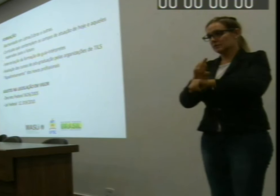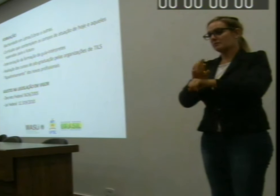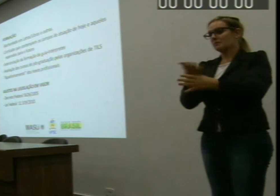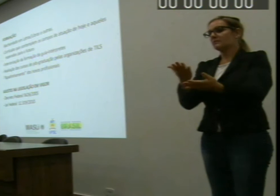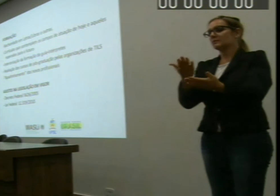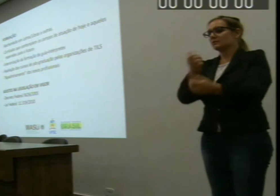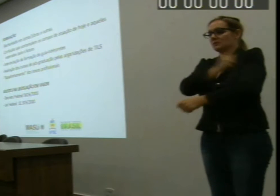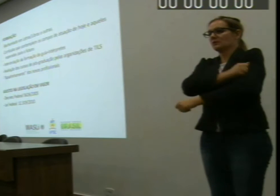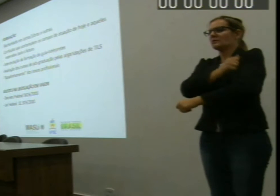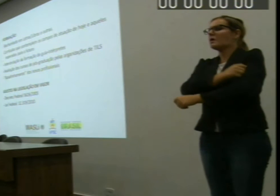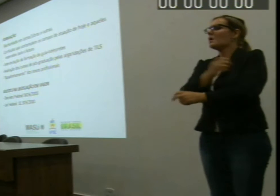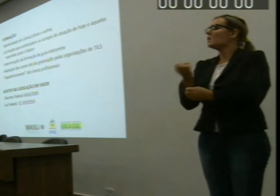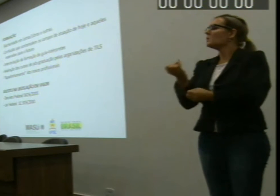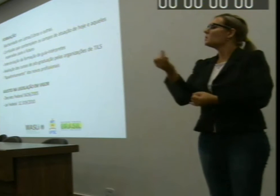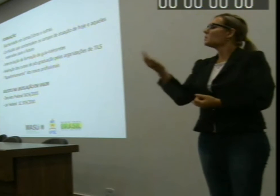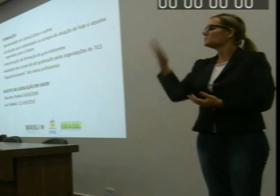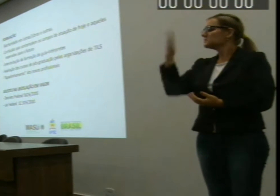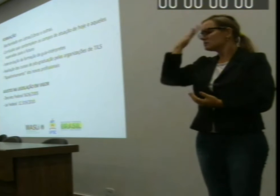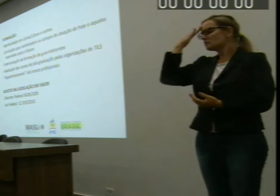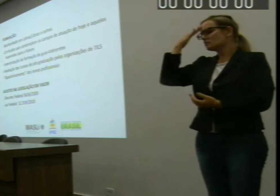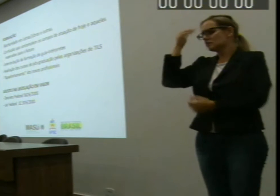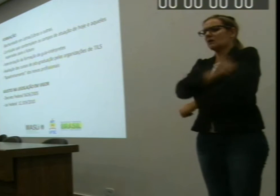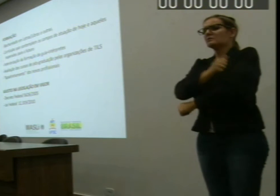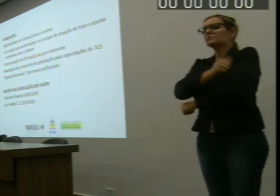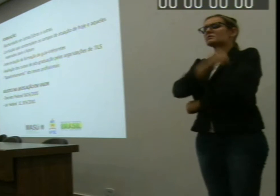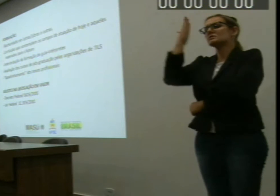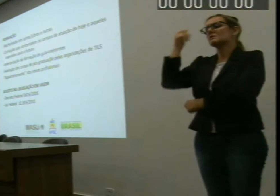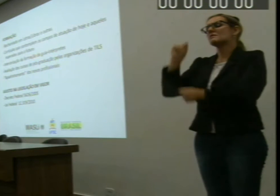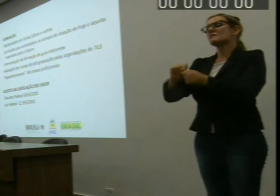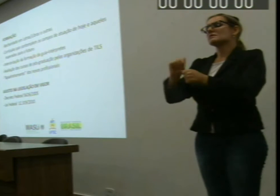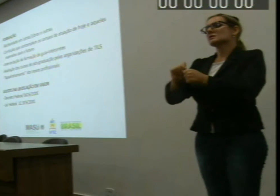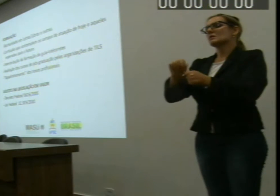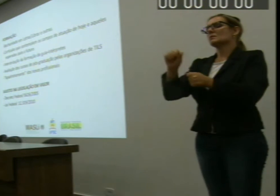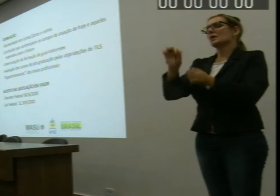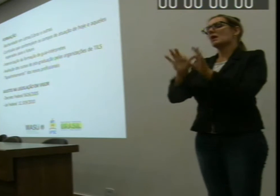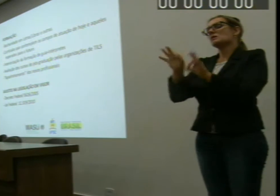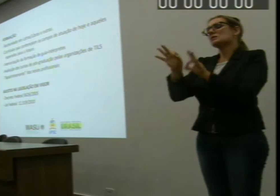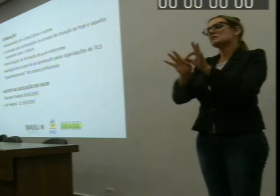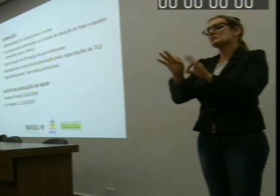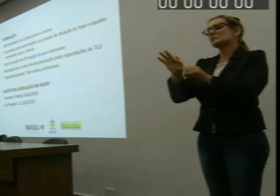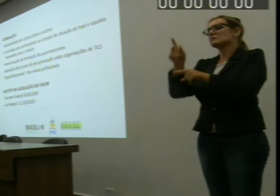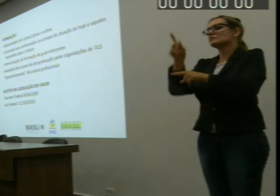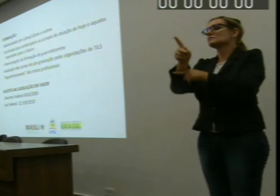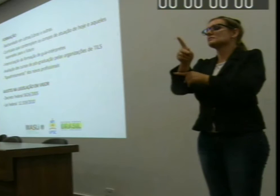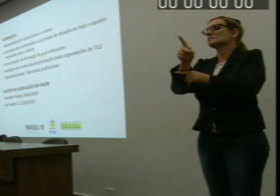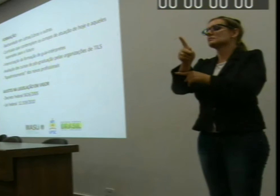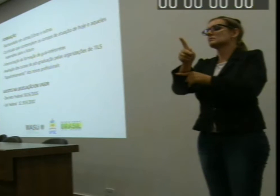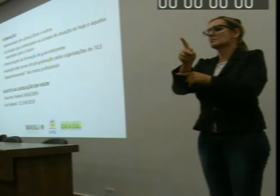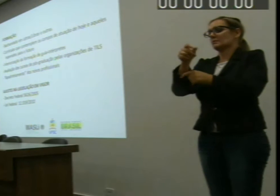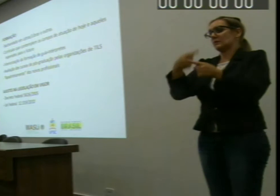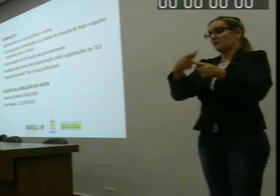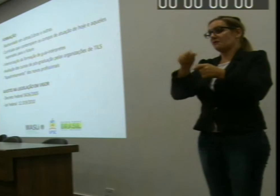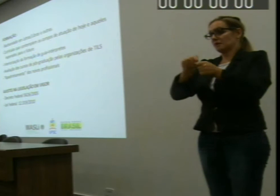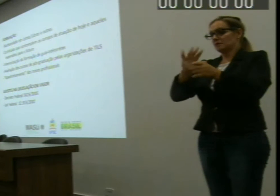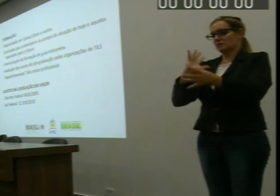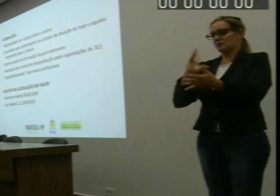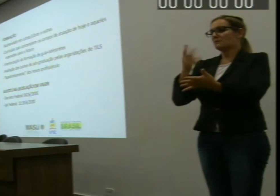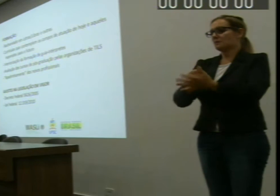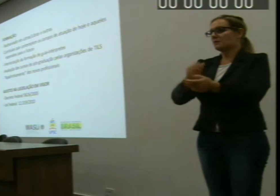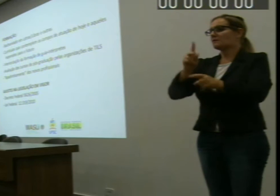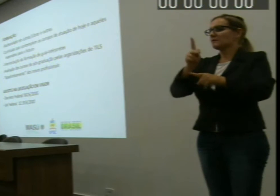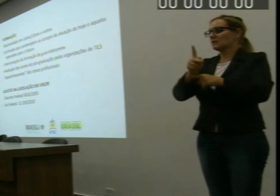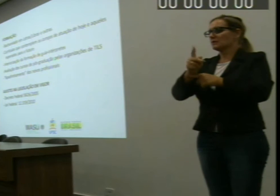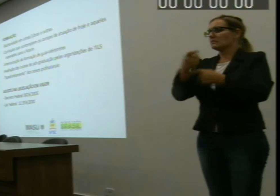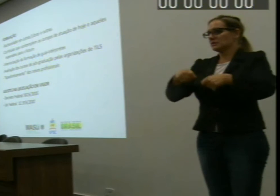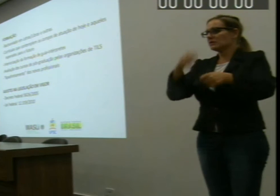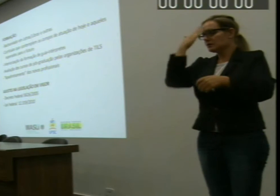de vídeo você fala pera aí mas para que que eu vou fazer uma edição de vídeo ué mas o registro da língua de sinais não é em vídeo é a mesma coisa o tradutor